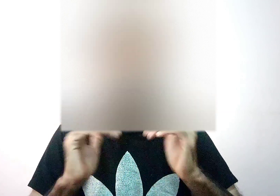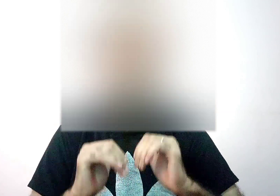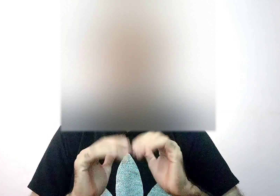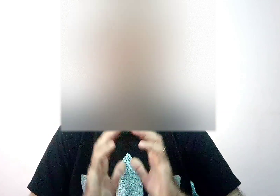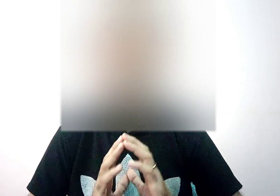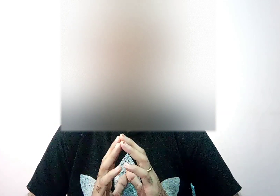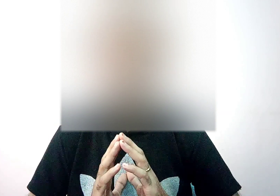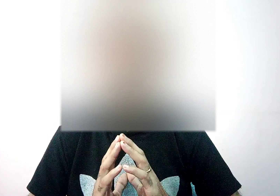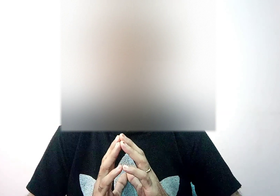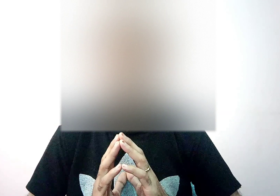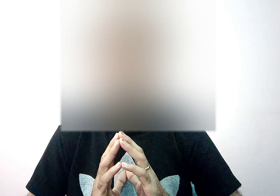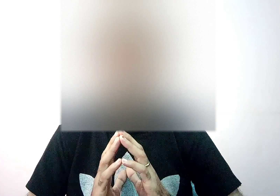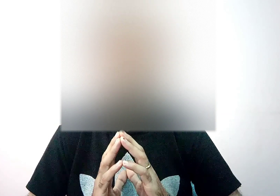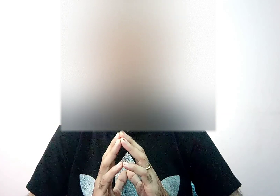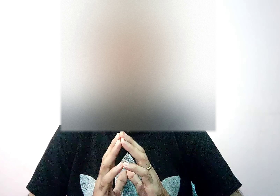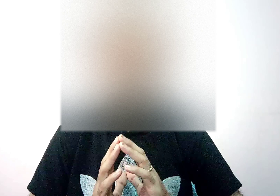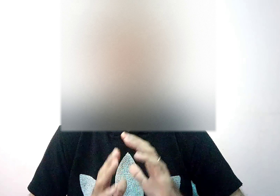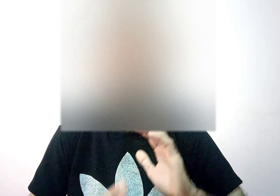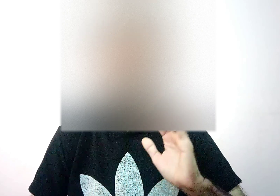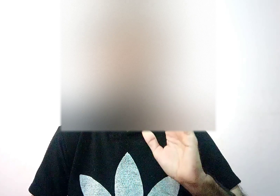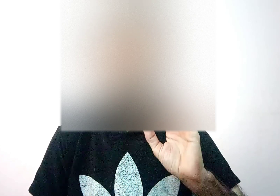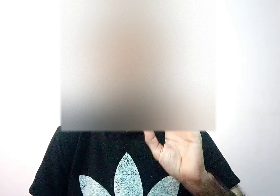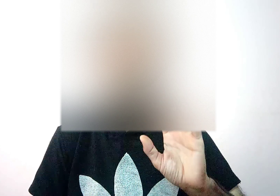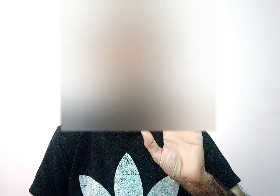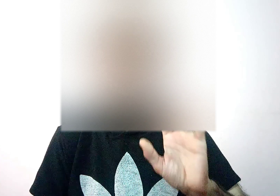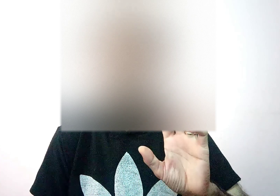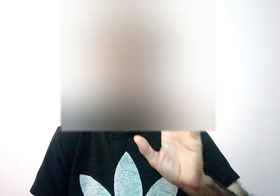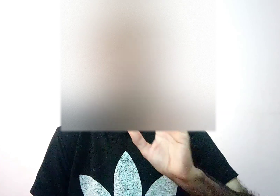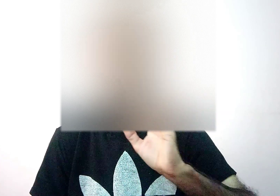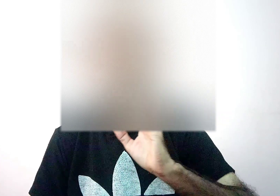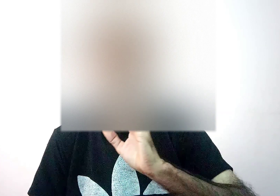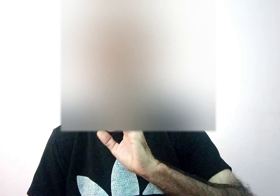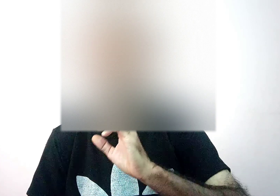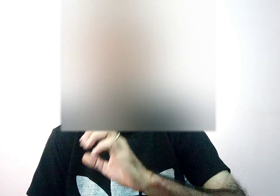بيها أثيوبيا، هل هي عايزة تخضع الإقليم ليها تاني؟